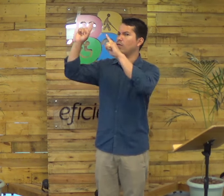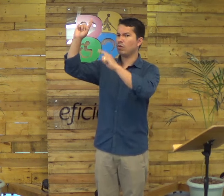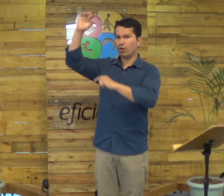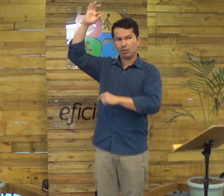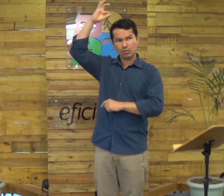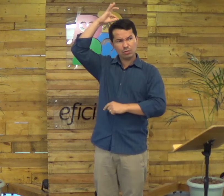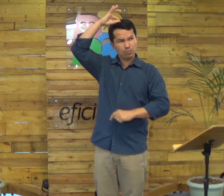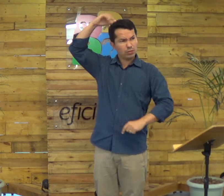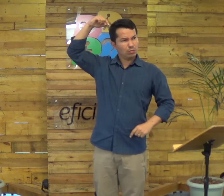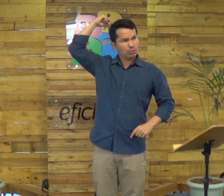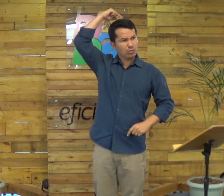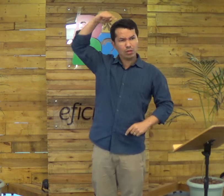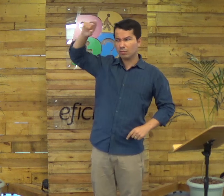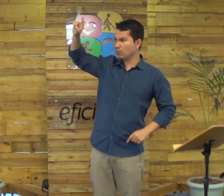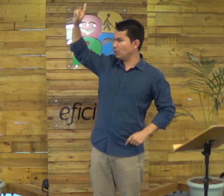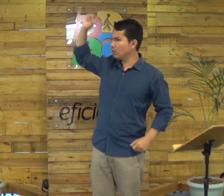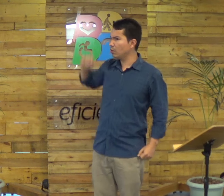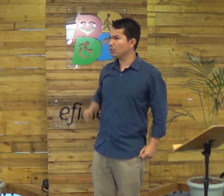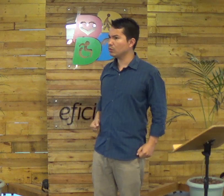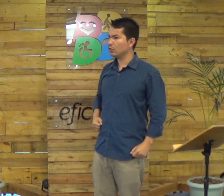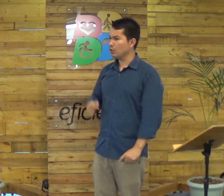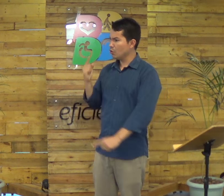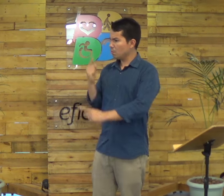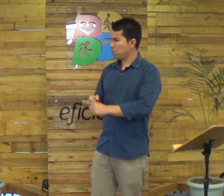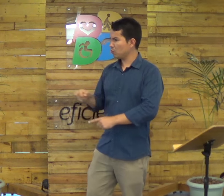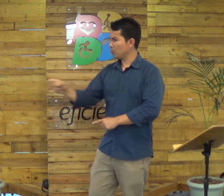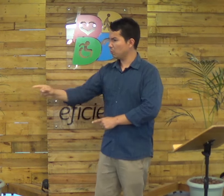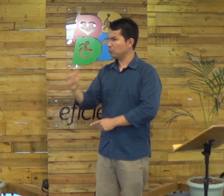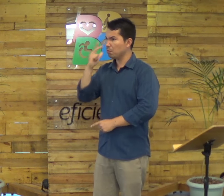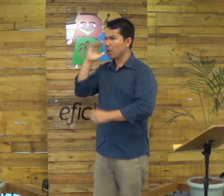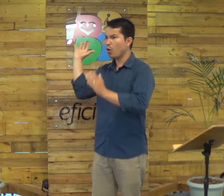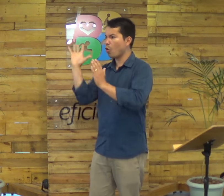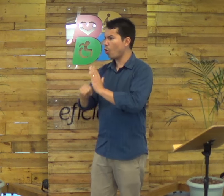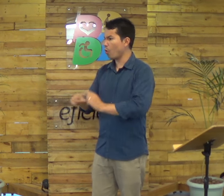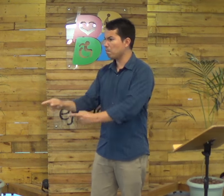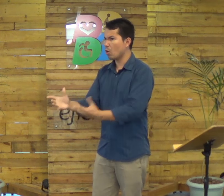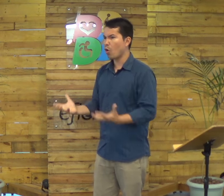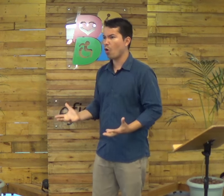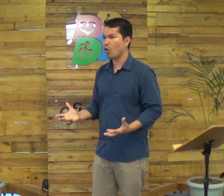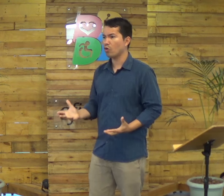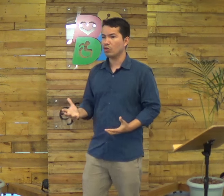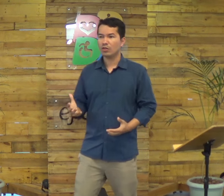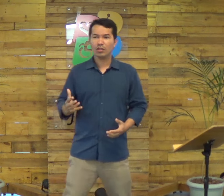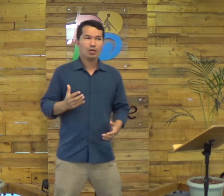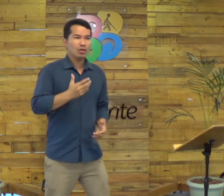por que que você está mentindo para o Espírito Santo de Deus? Por que que você está roubando dele?